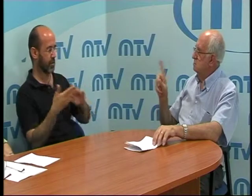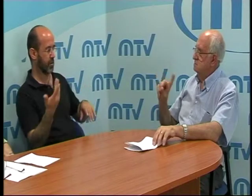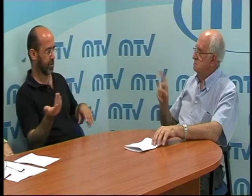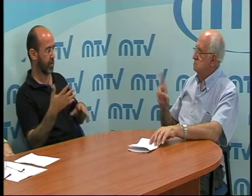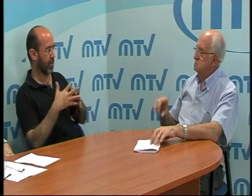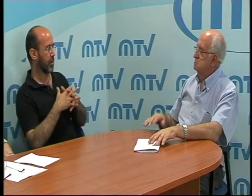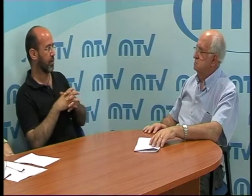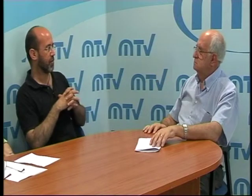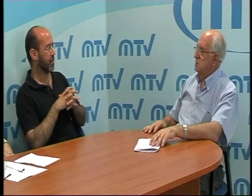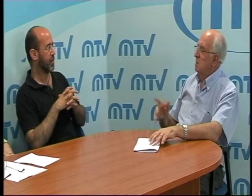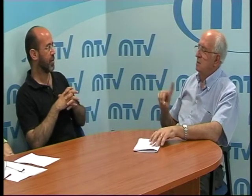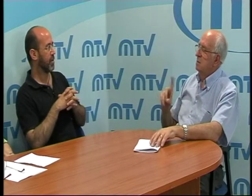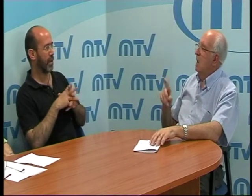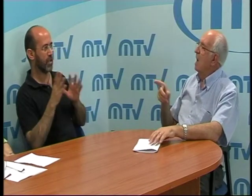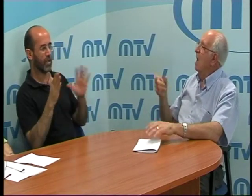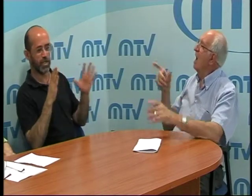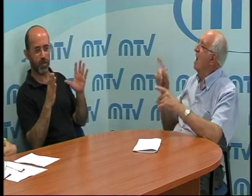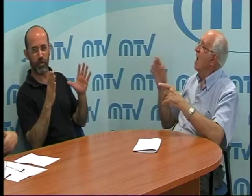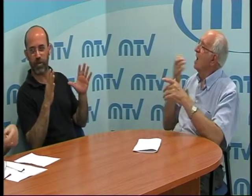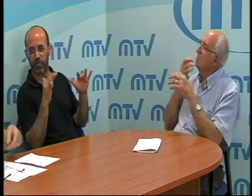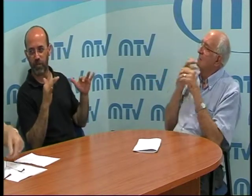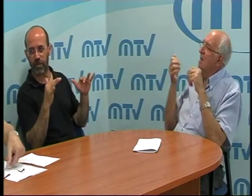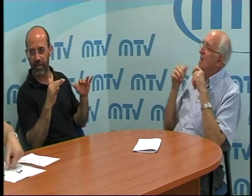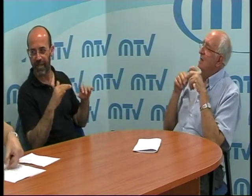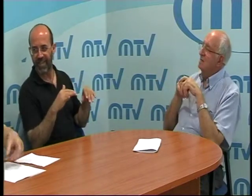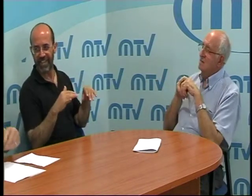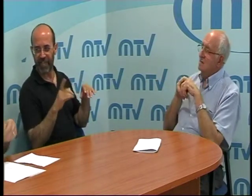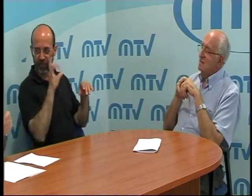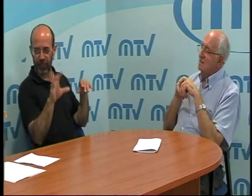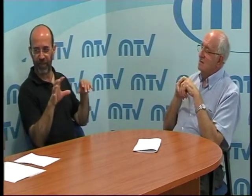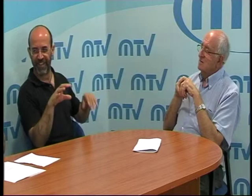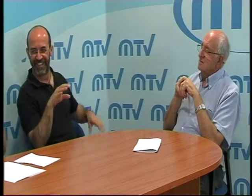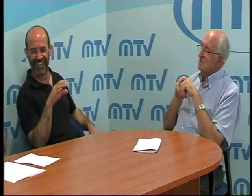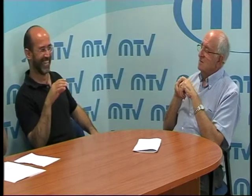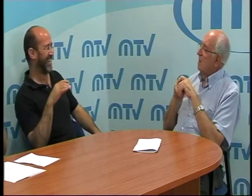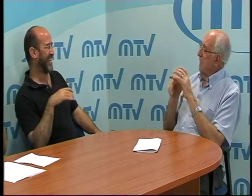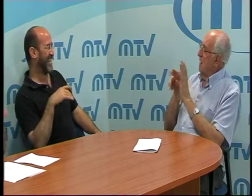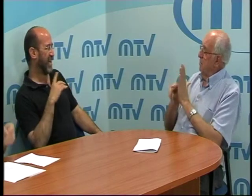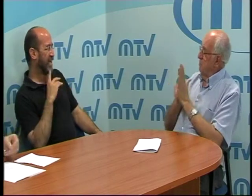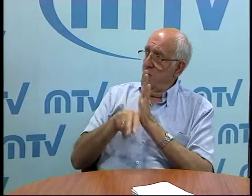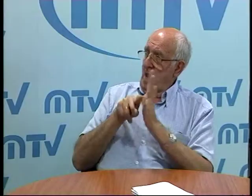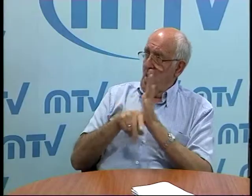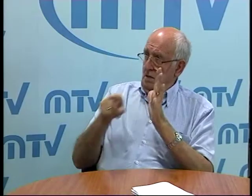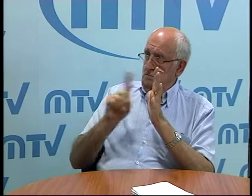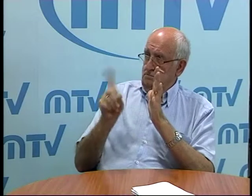No, eso es lo que quiero que te cuente. Que le ha hecho la similitud del fútbol y se ha ido al fútbol.